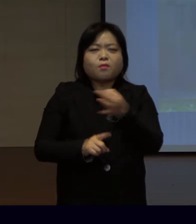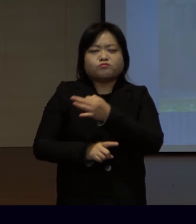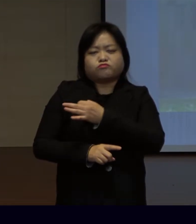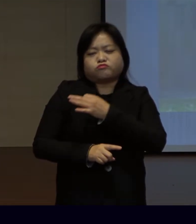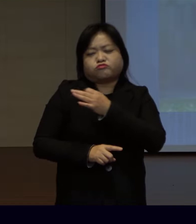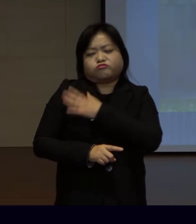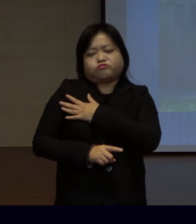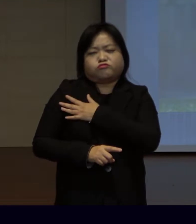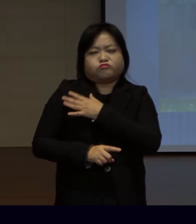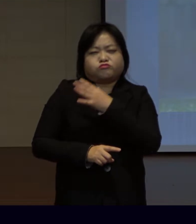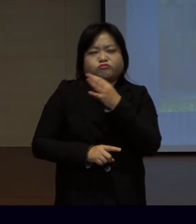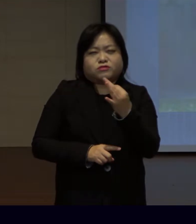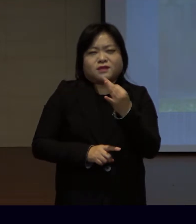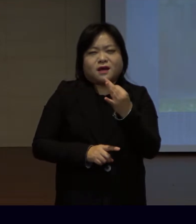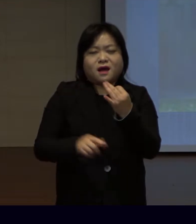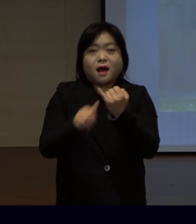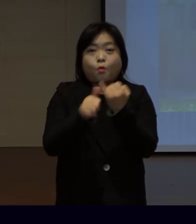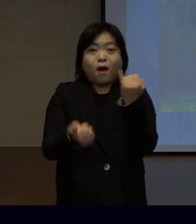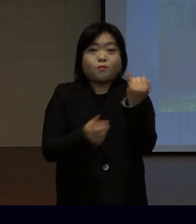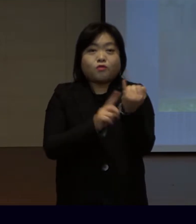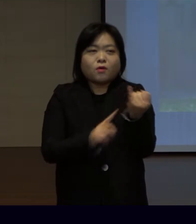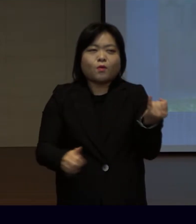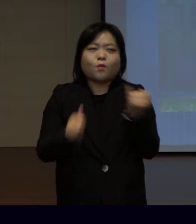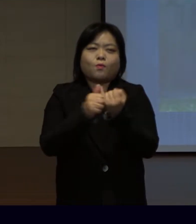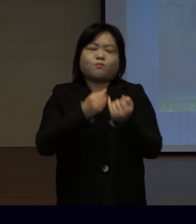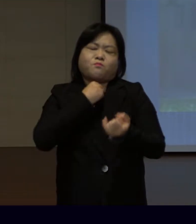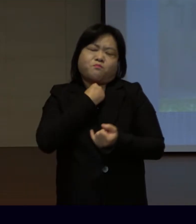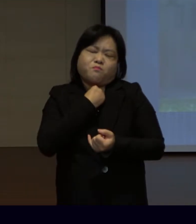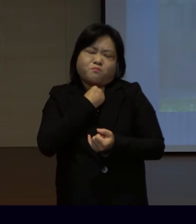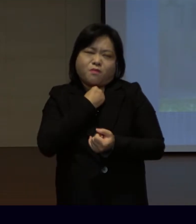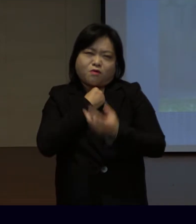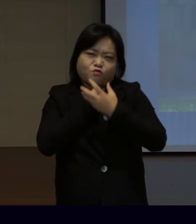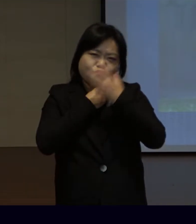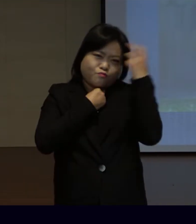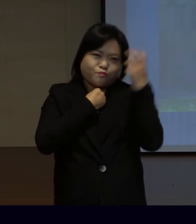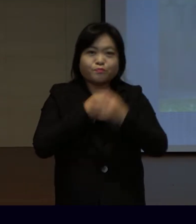과부와의 결혼입니다. 그래서